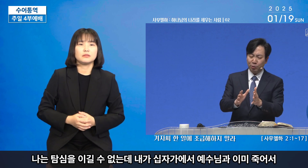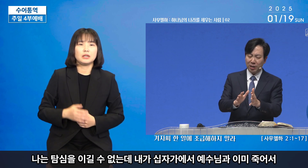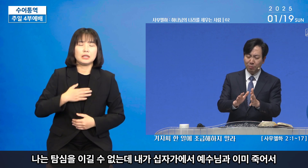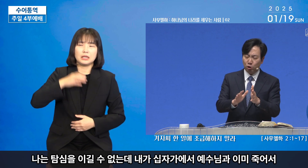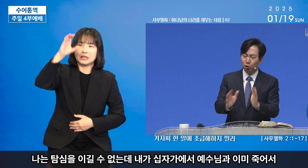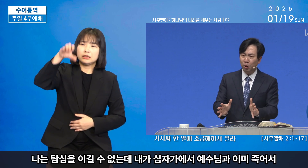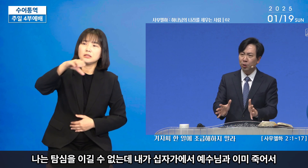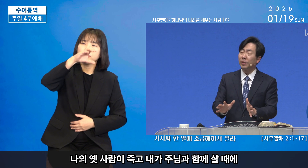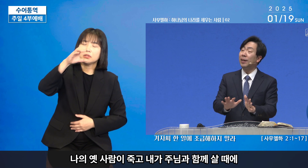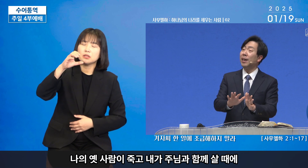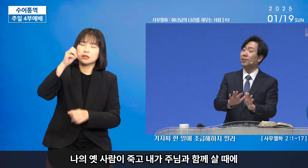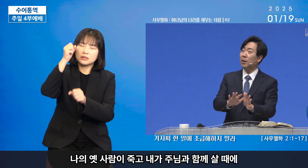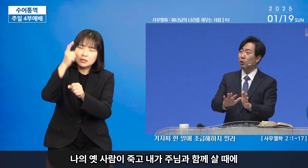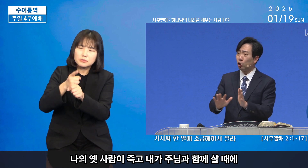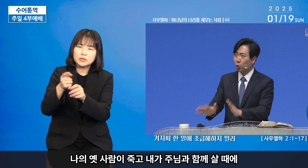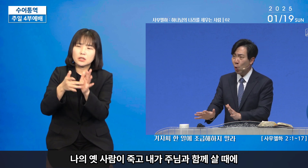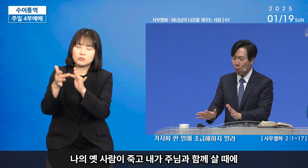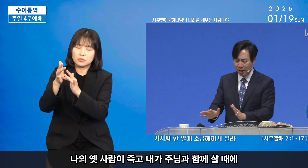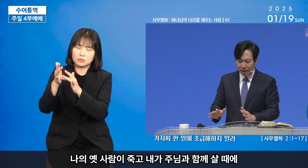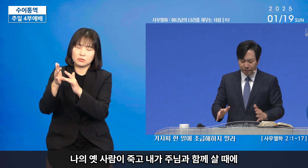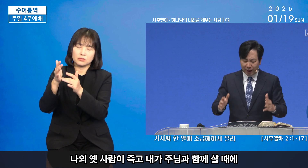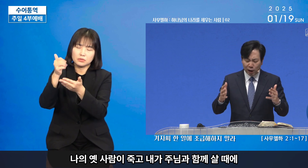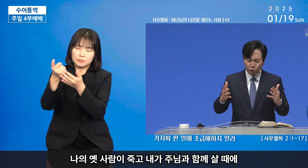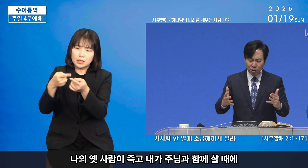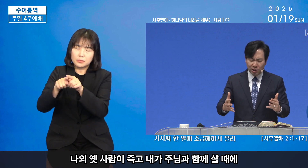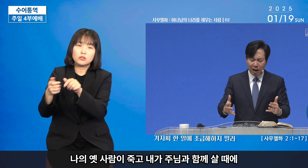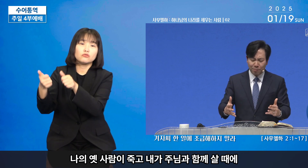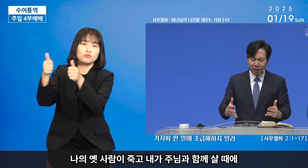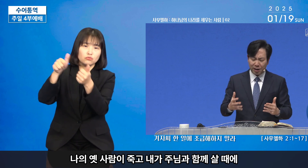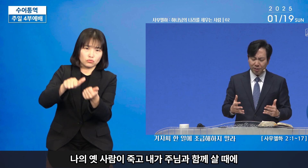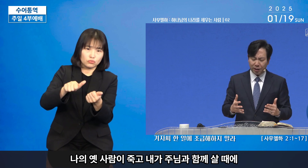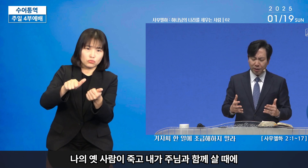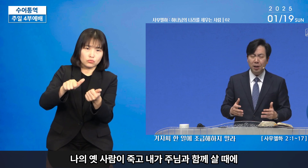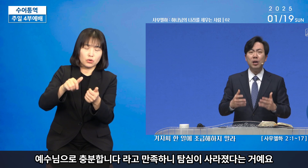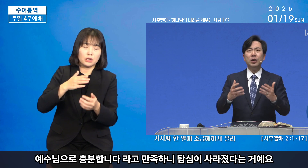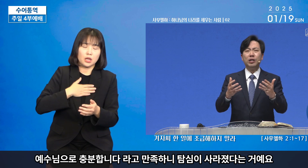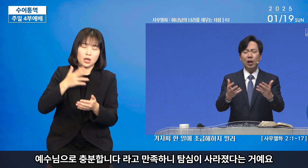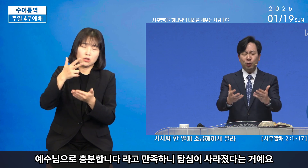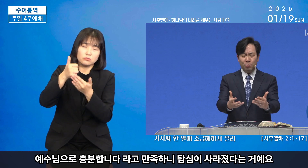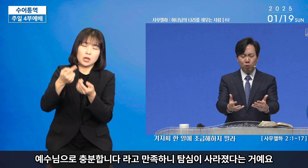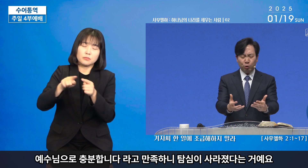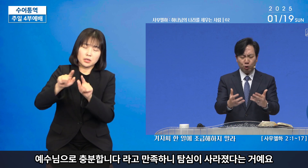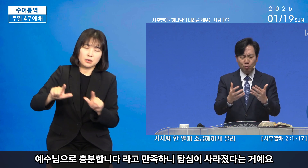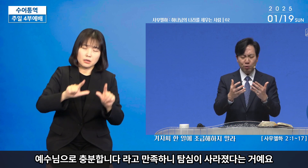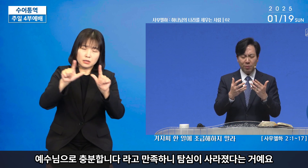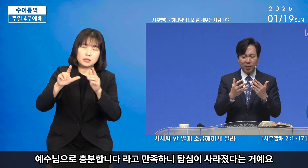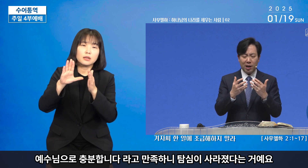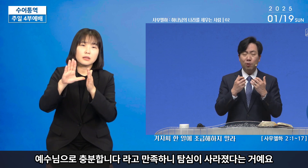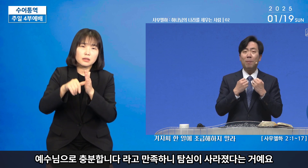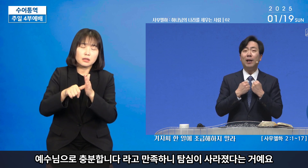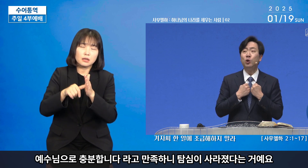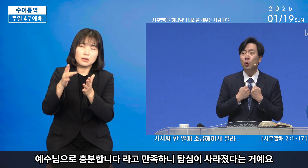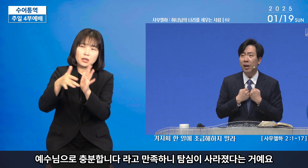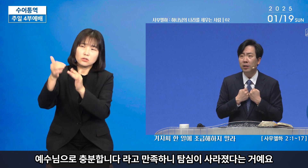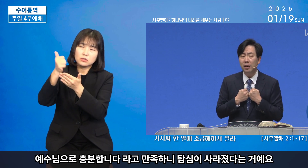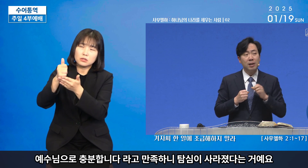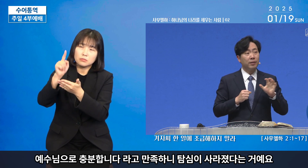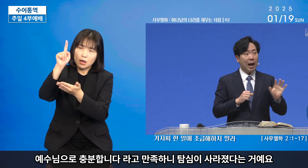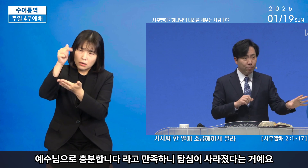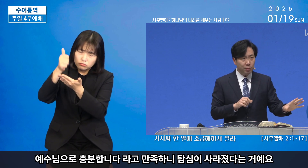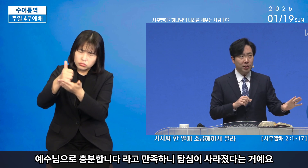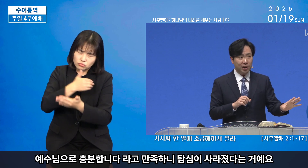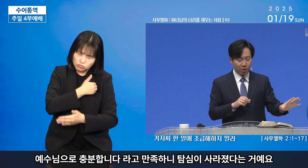십자가에서 예수님과 이미 죽어서 나의 옛사람이 죽고 내가 주님과 함께 살 때에 예수님으로 충분합니다라고